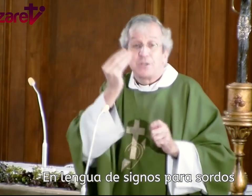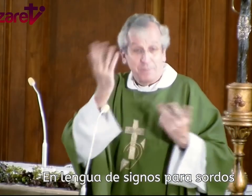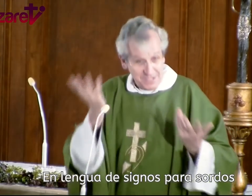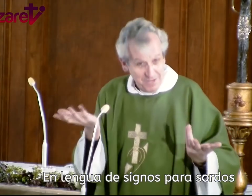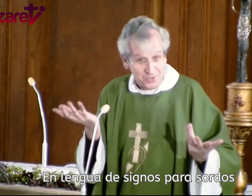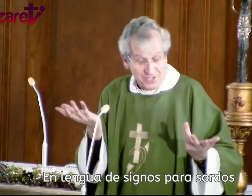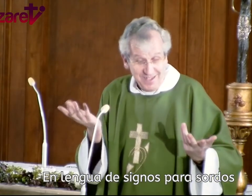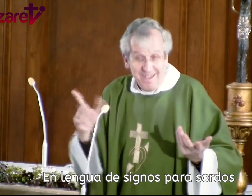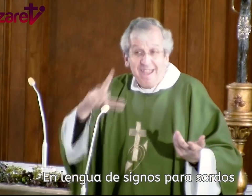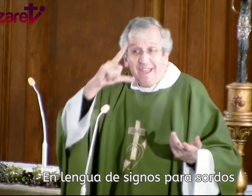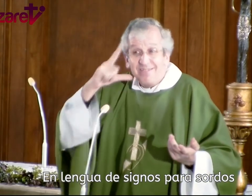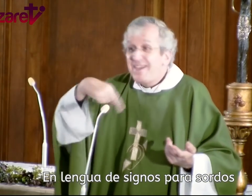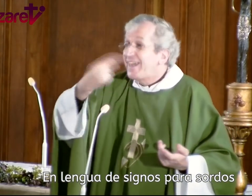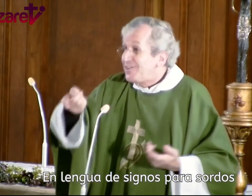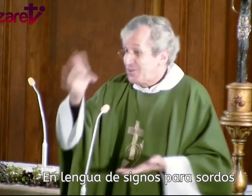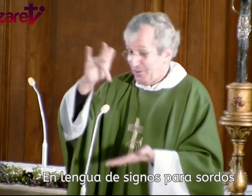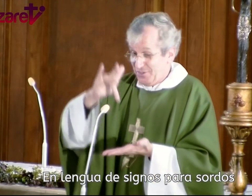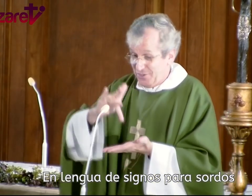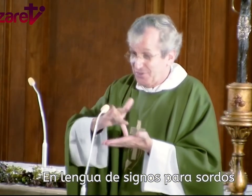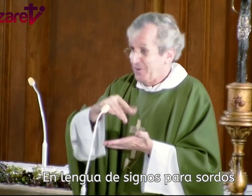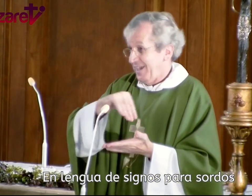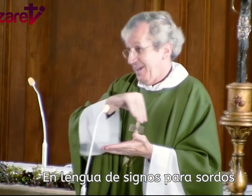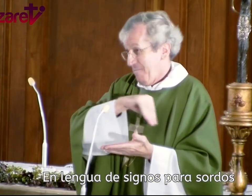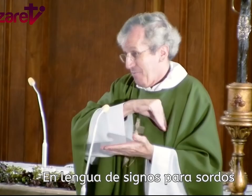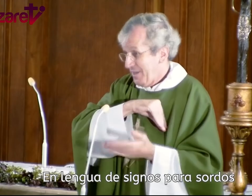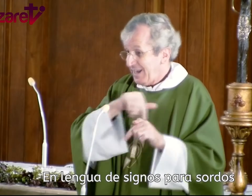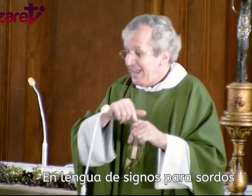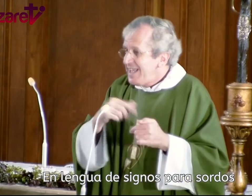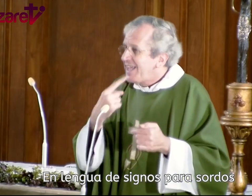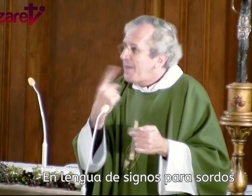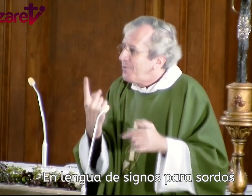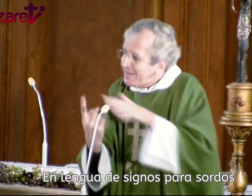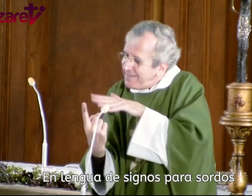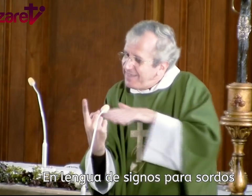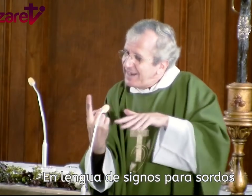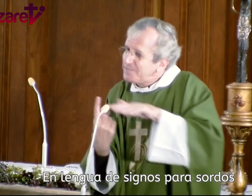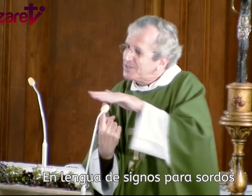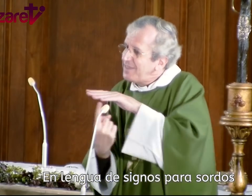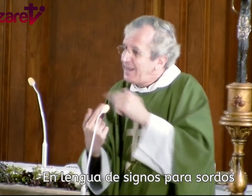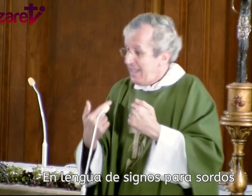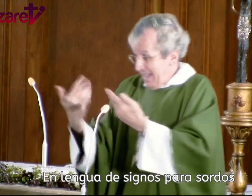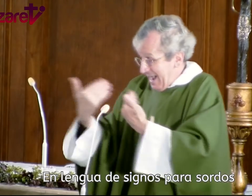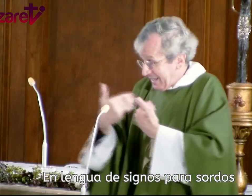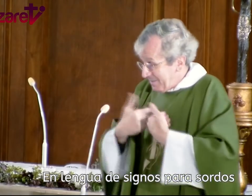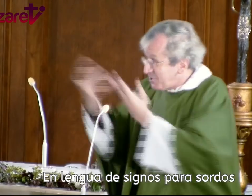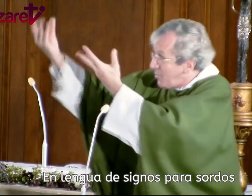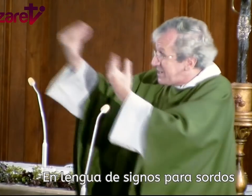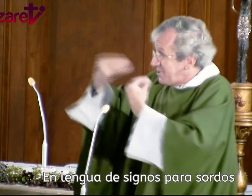pensemos El día que nosotros Nos toque morir Que podrán decir Las personas A través nuestro